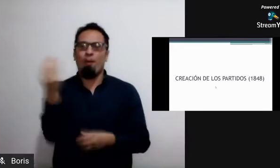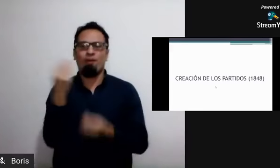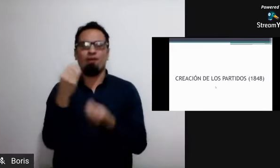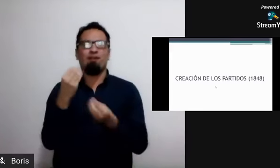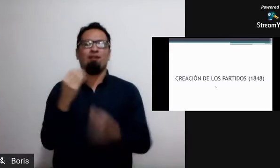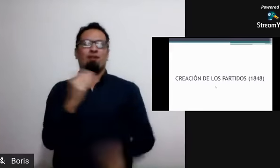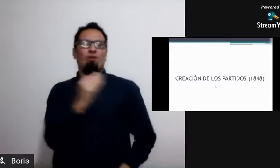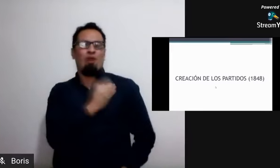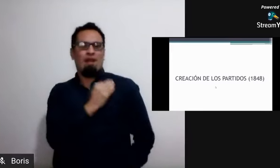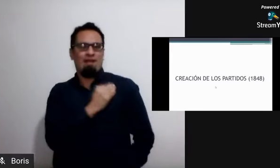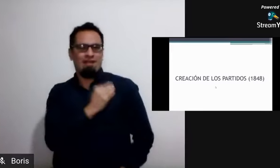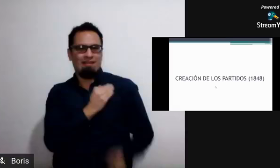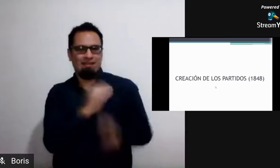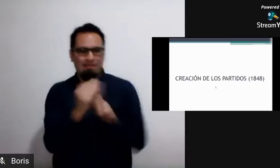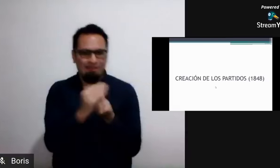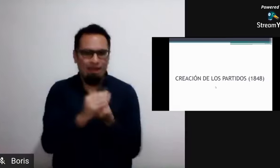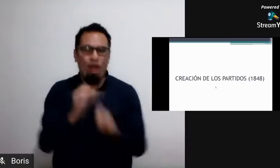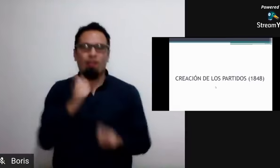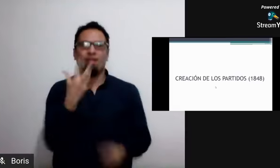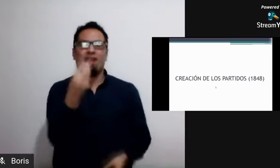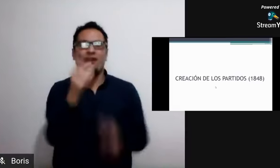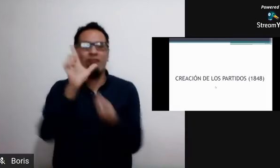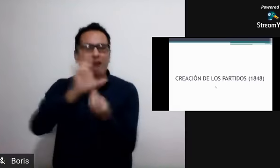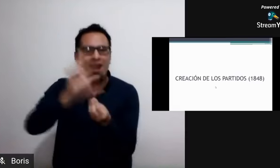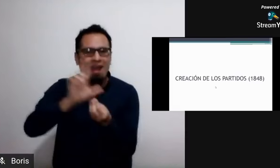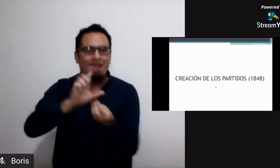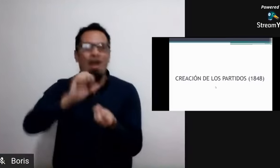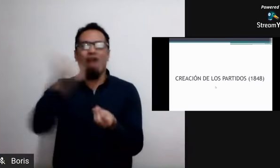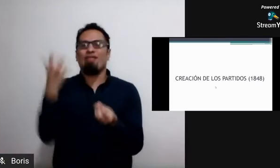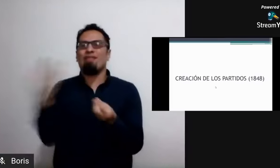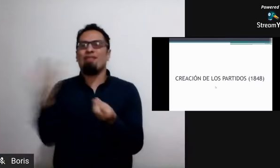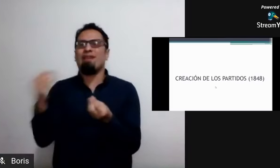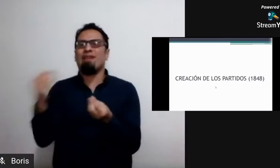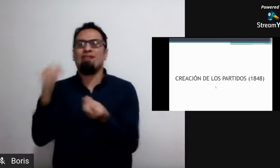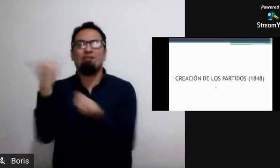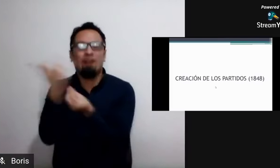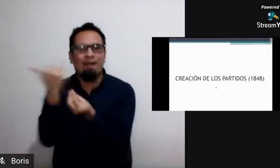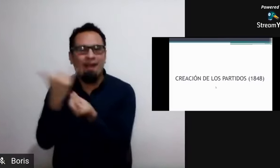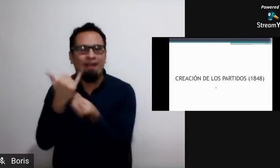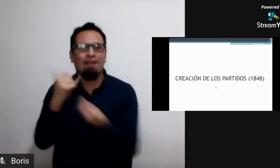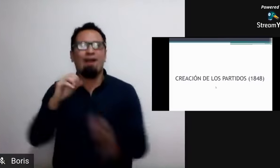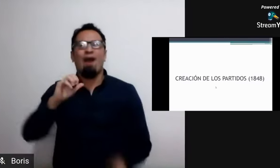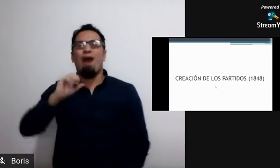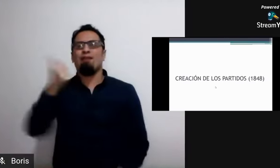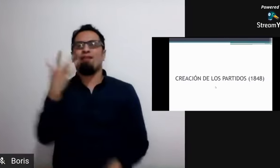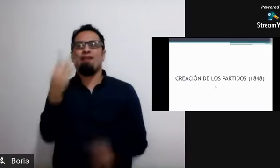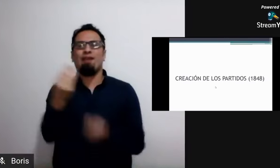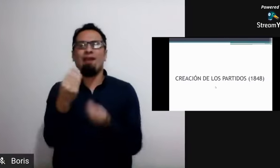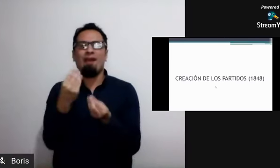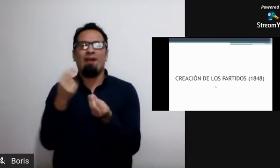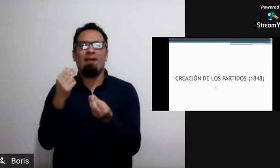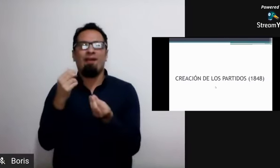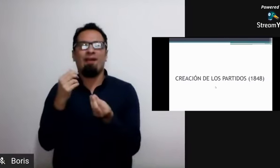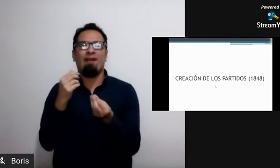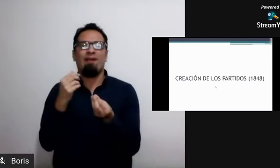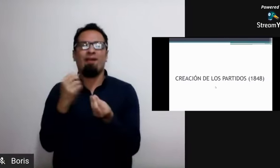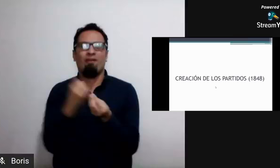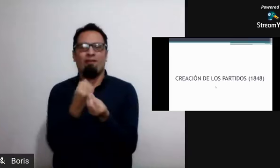para referirme a los partidos políticos. En este momento podemos hablar de partidos políticos como el Centro Democrático,